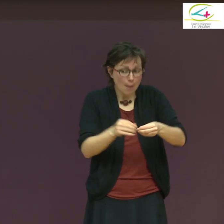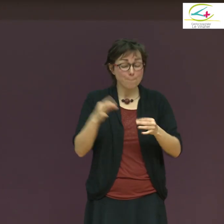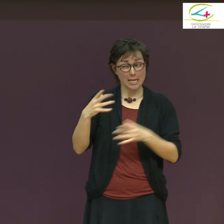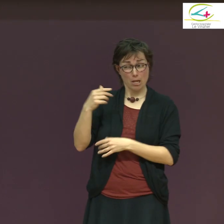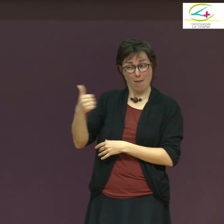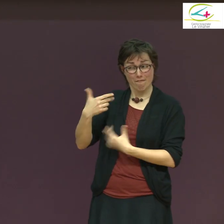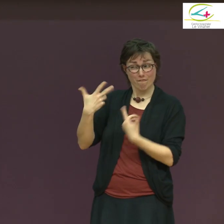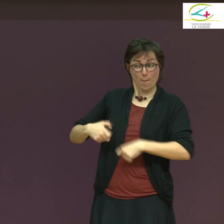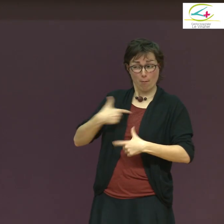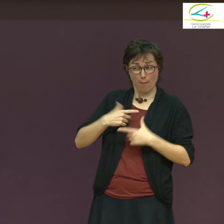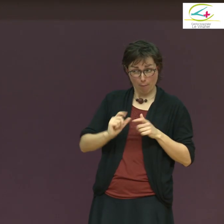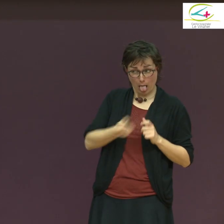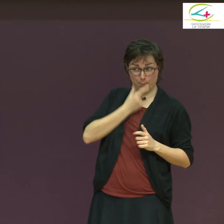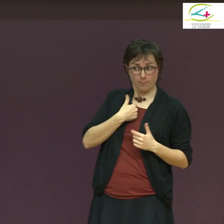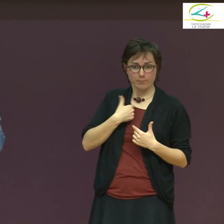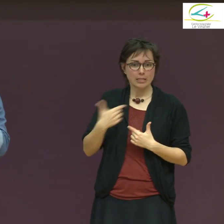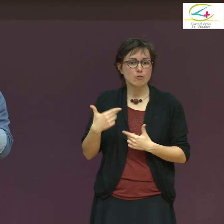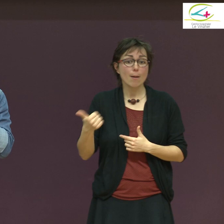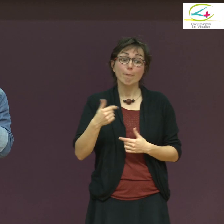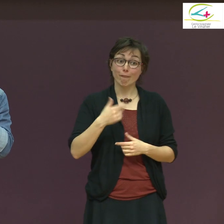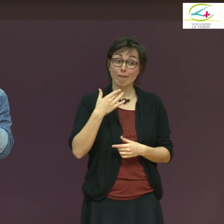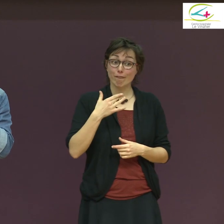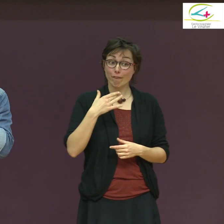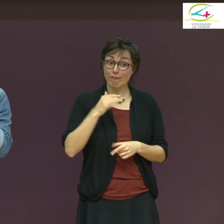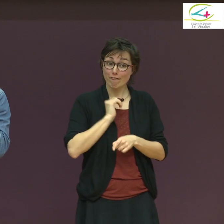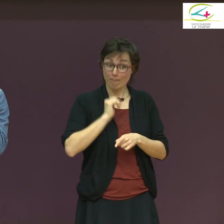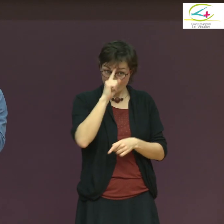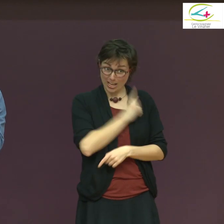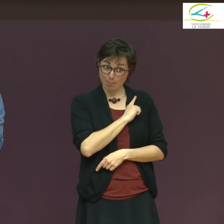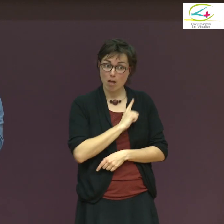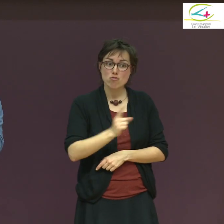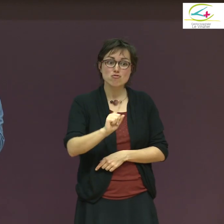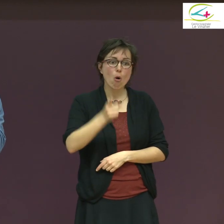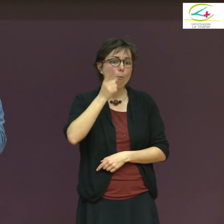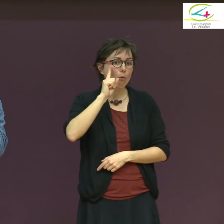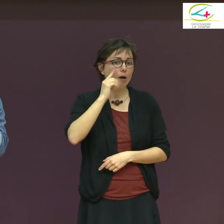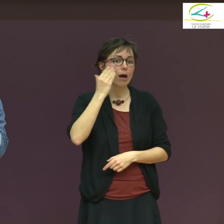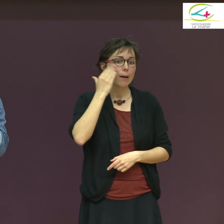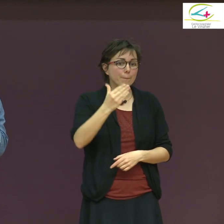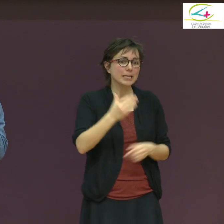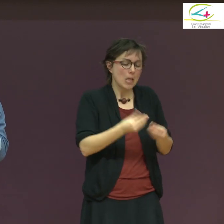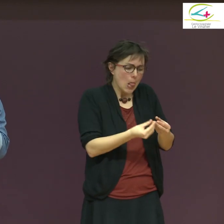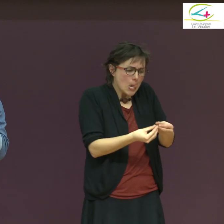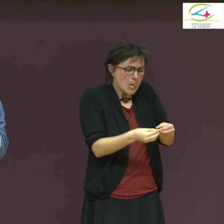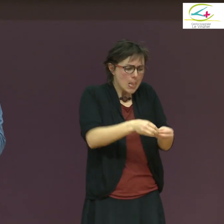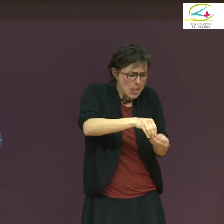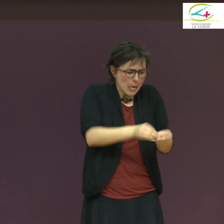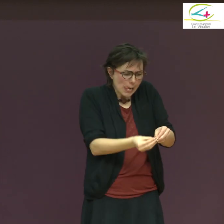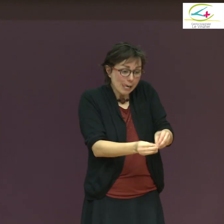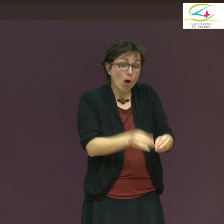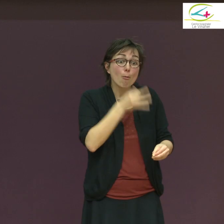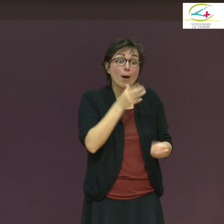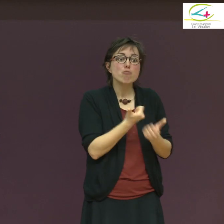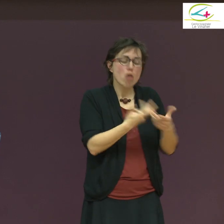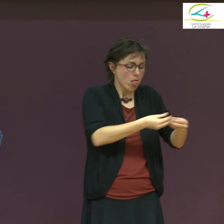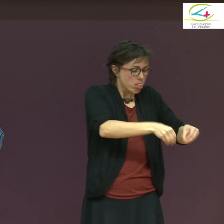médicament. Et bien, le pharmacien est pervers, mais ce n'est pas pour ça qu'il l'a fait, c'est juste pour limiter le nombre de comprimés que vous allez pouvoir faire, vous